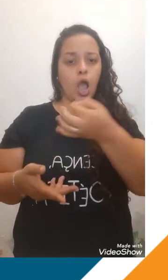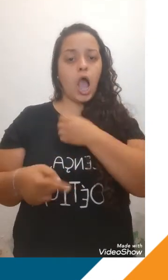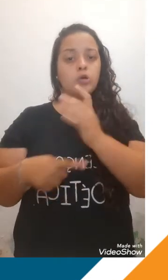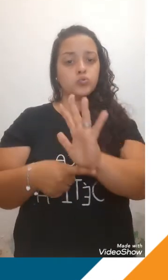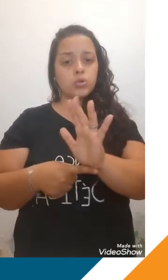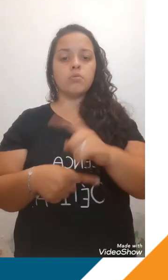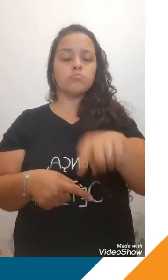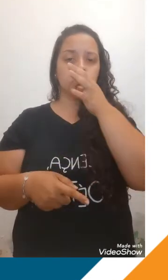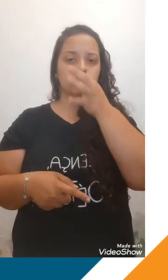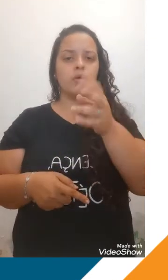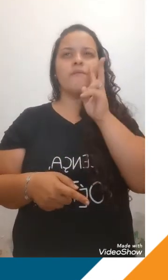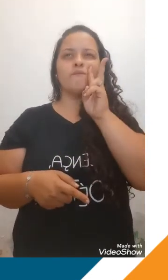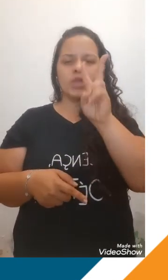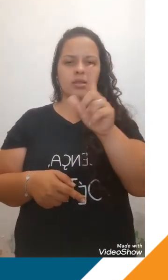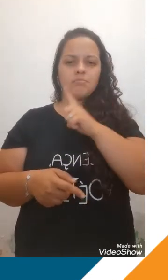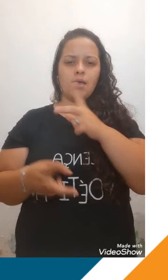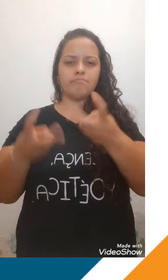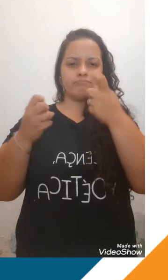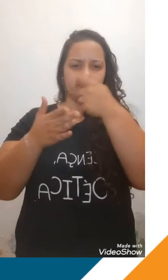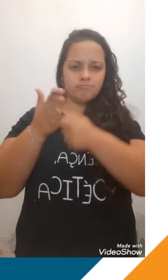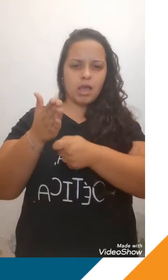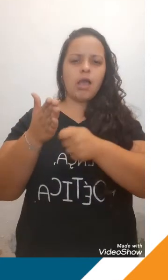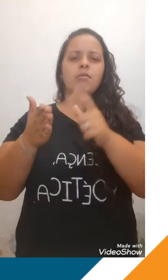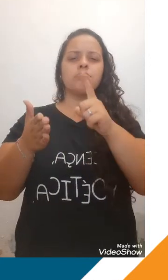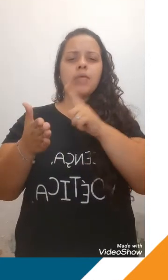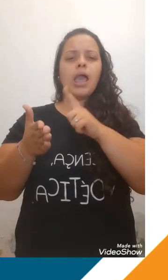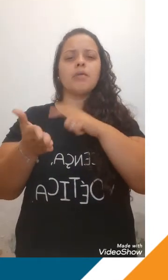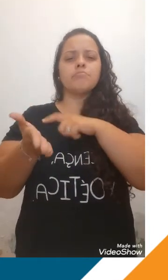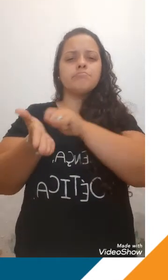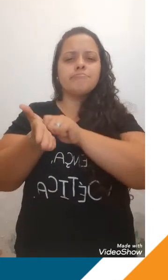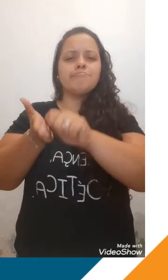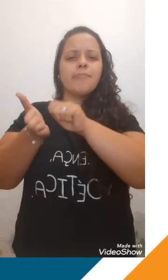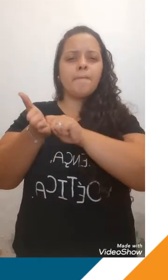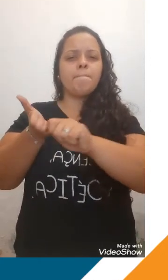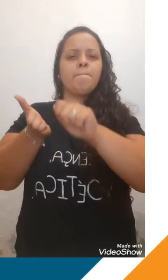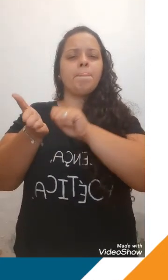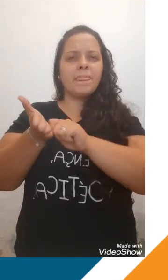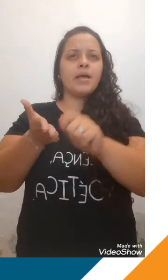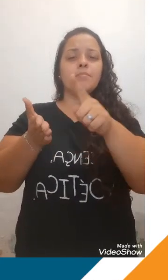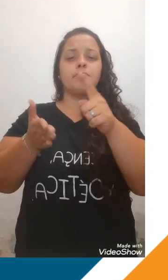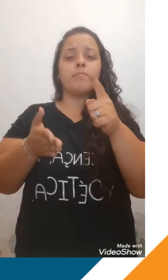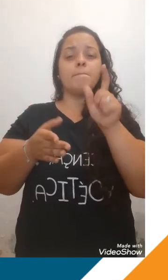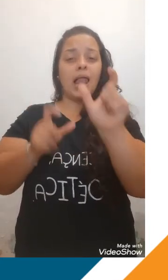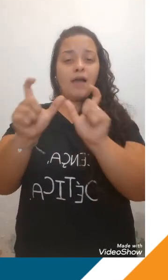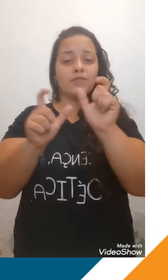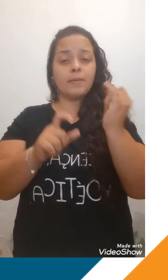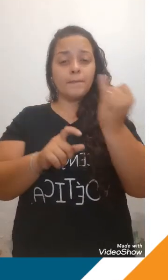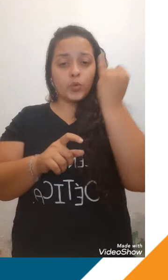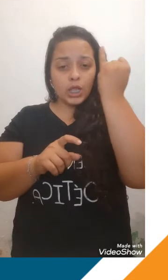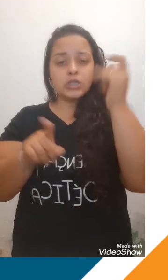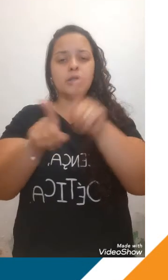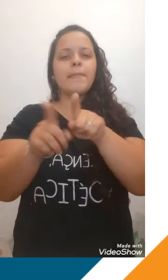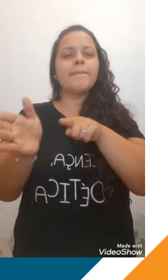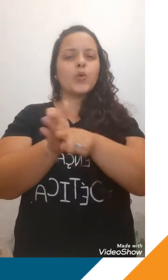dicas para vocês. Como vocês estão vendo, eu sublinhei palavras-chave importantes, não só no texto da questão,